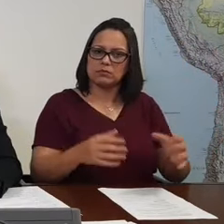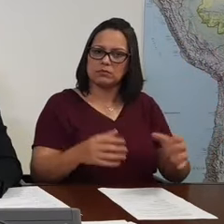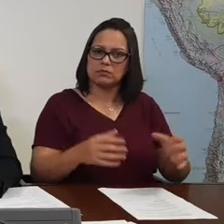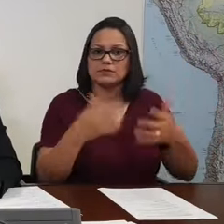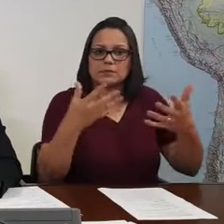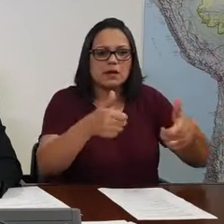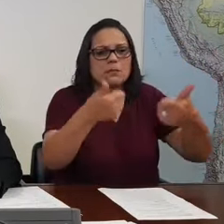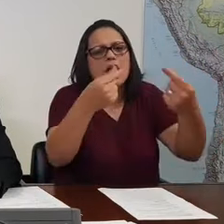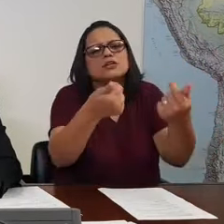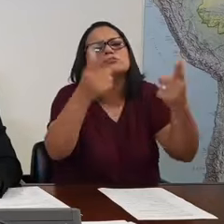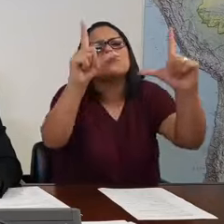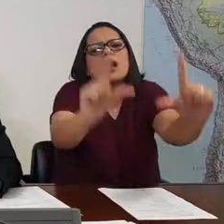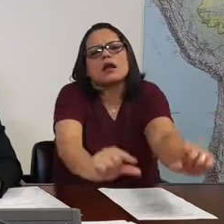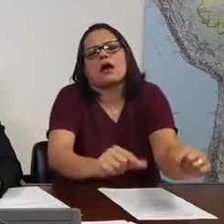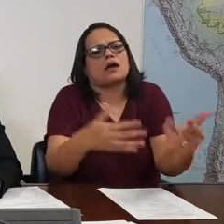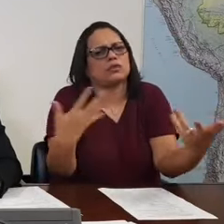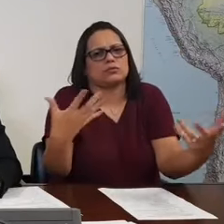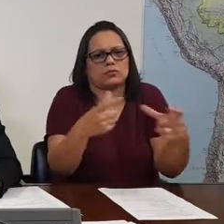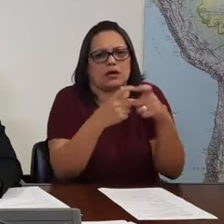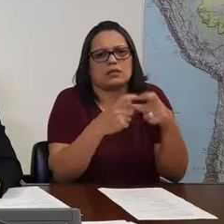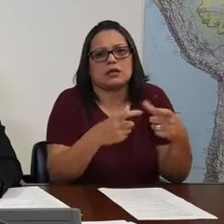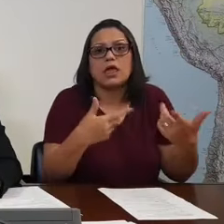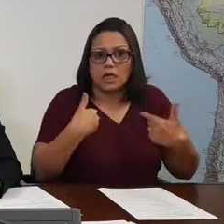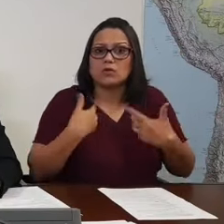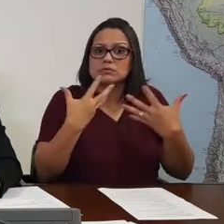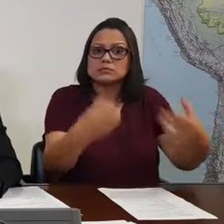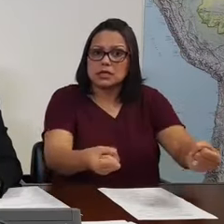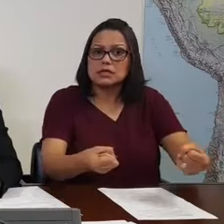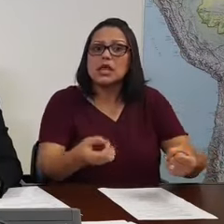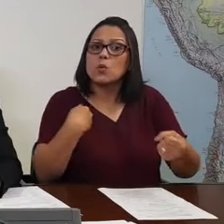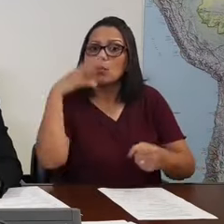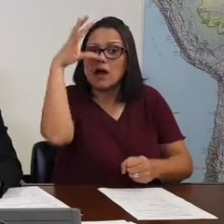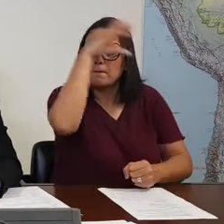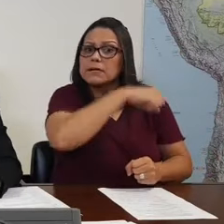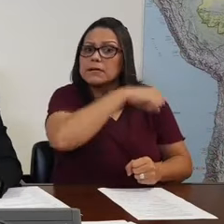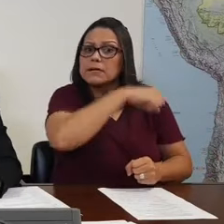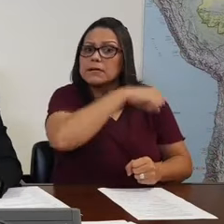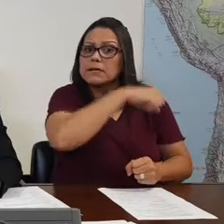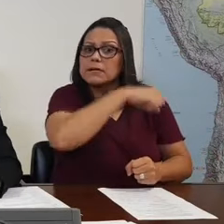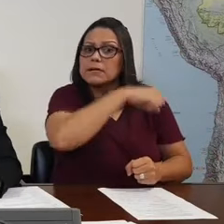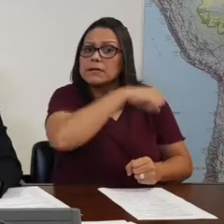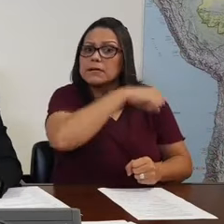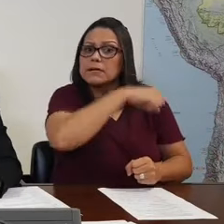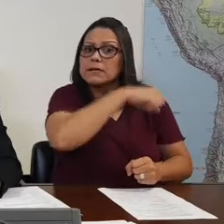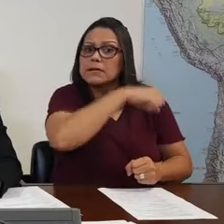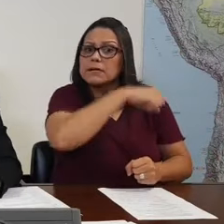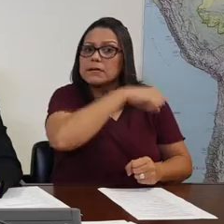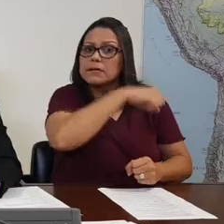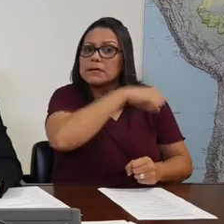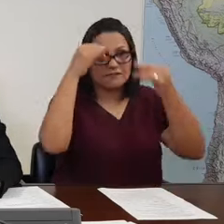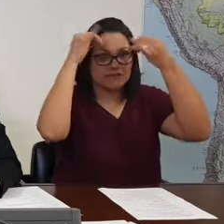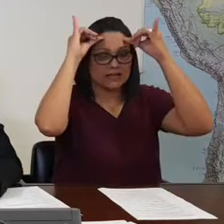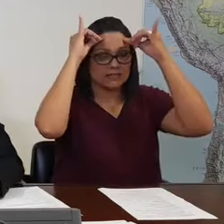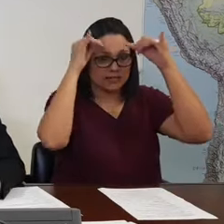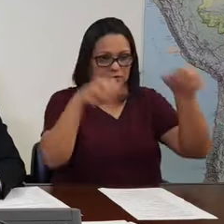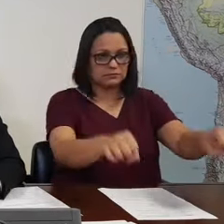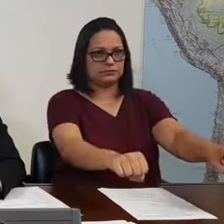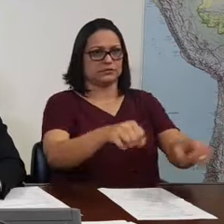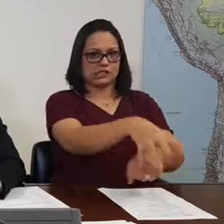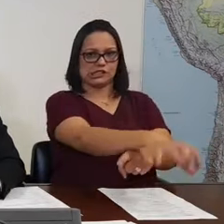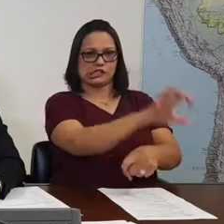fique mais barato isso aí. Eu sou mais ainda, eu seria favorável, eu aprendi a dirigir na fazenda, né? Com 10 anos eu estava dirigindo trator lá em Eldorado